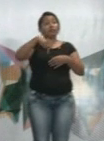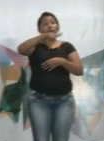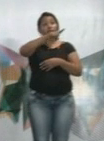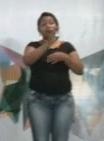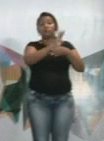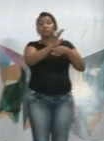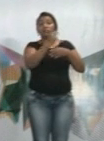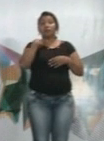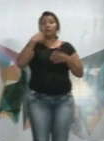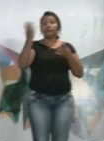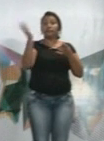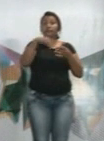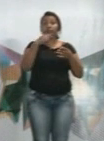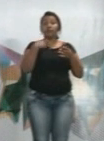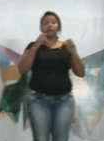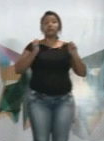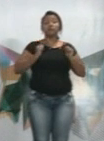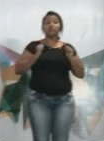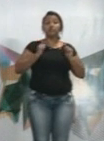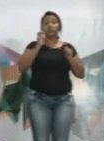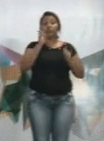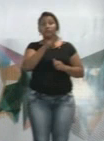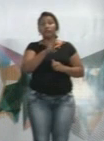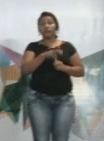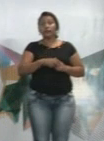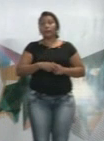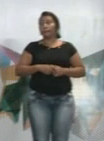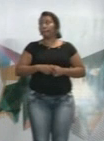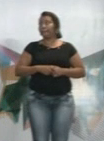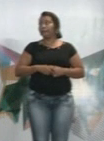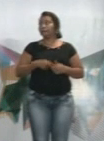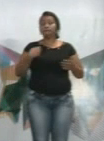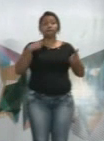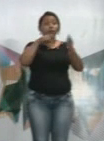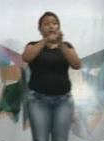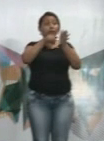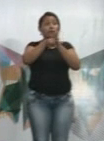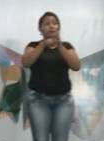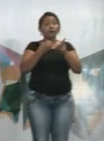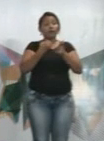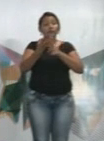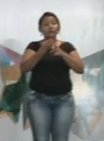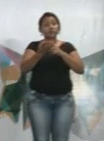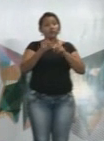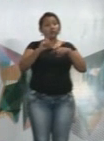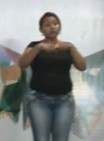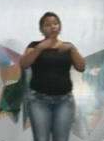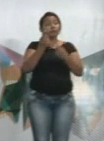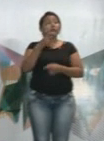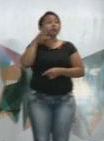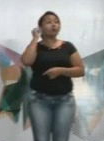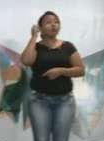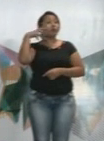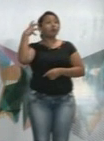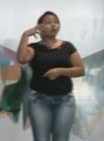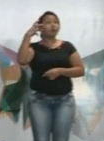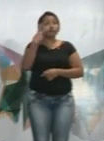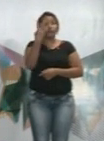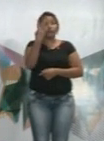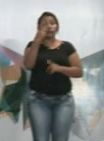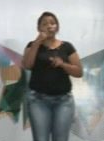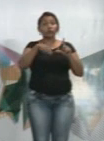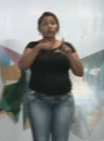Vai ouvir música, vai assistir feriado, vai assistir seriado, perdão. Então, faça 10 questões de física e depois ouça duas músicas. Pronto. Vendo a letra,